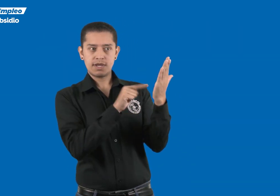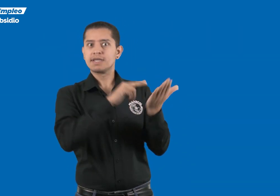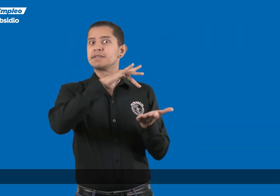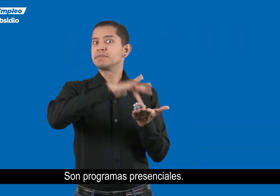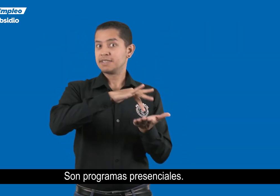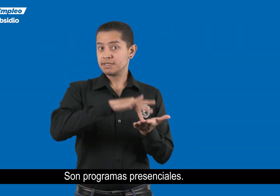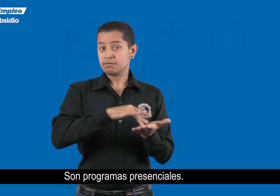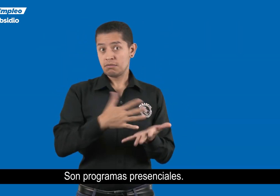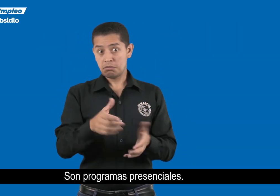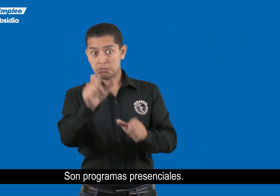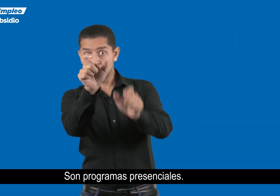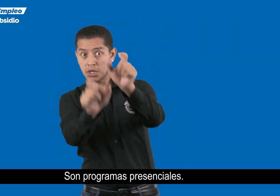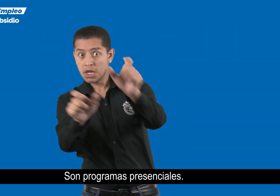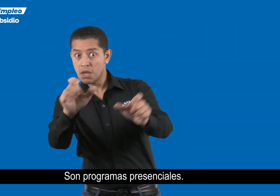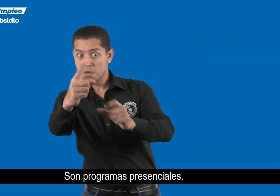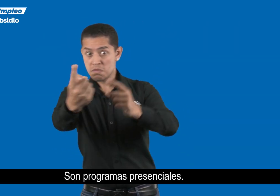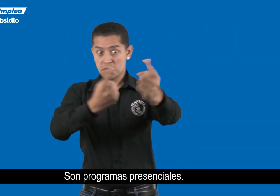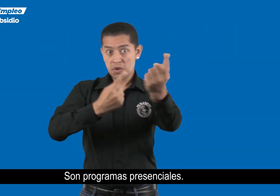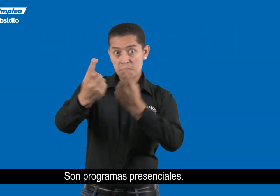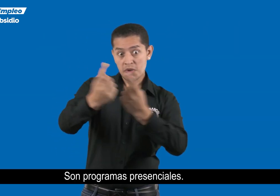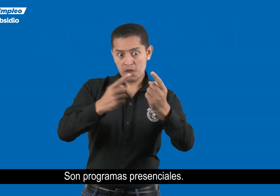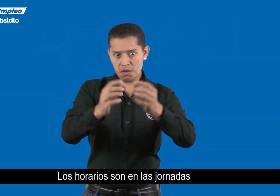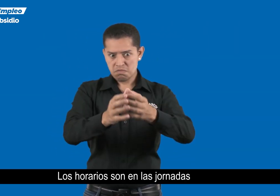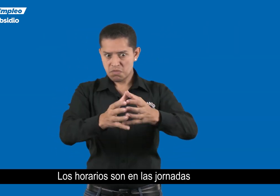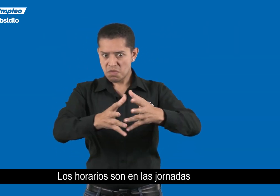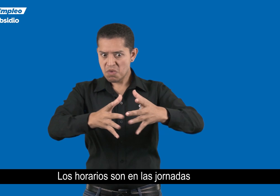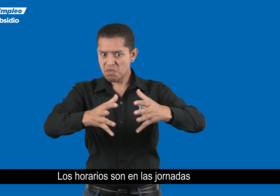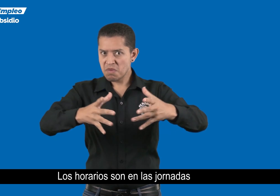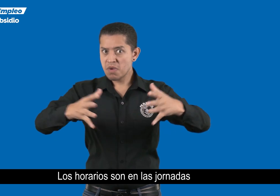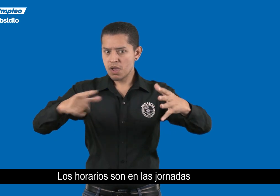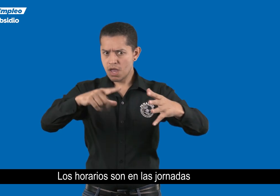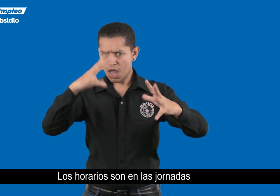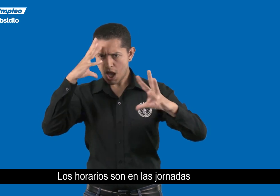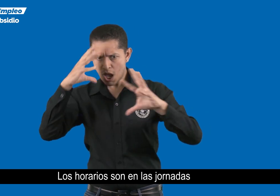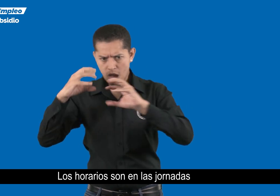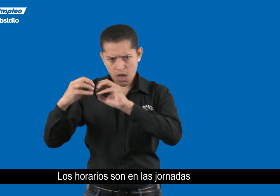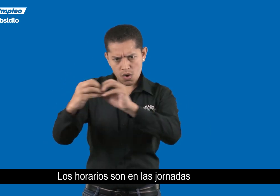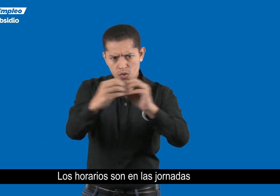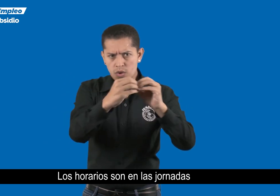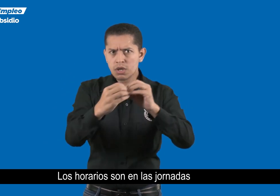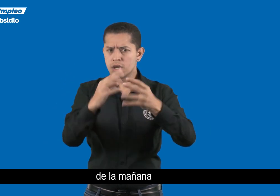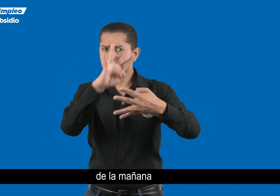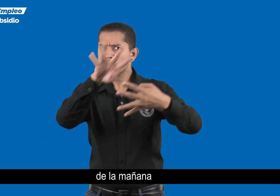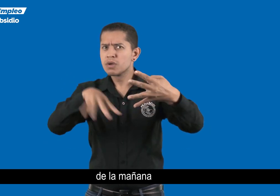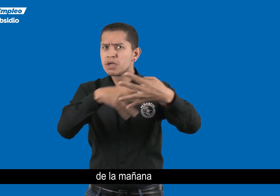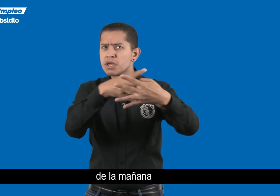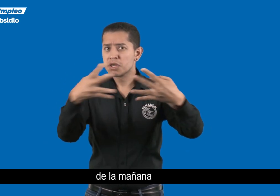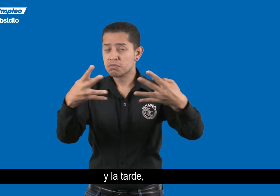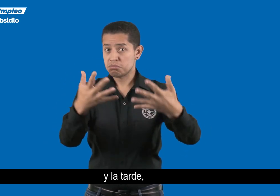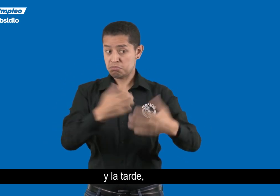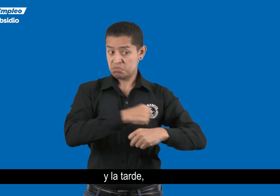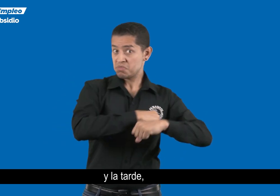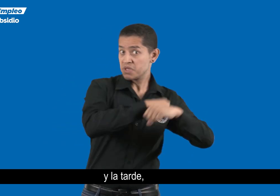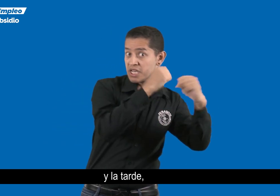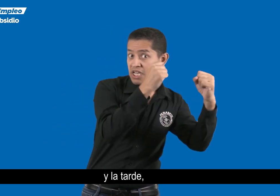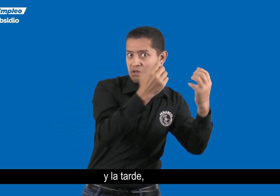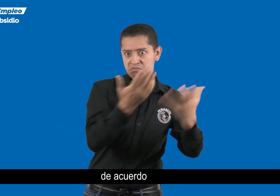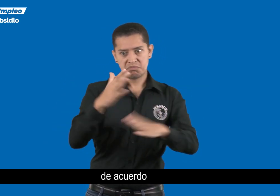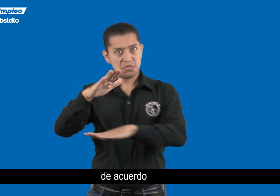Son programas presenciales. Los horarios son en las jornadas de la mañana y la tarde, de acuerdo